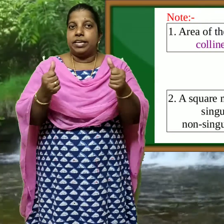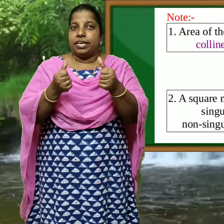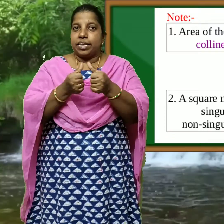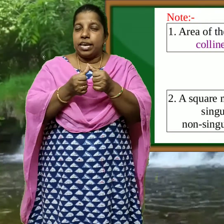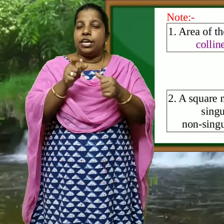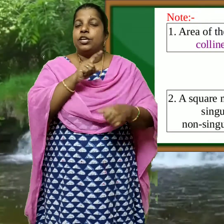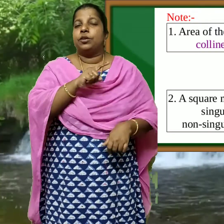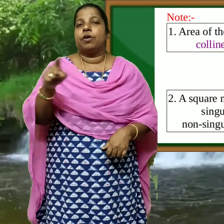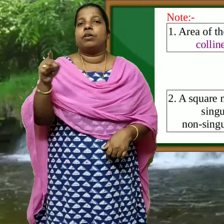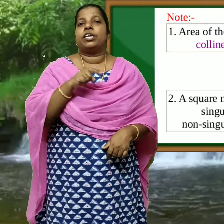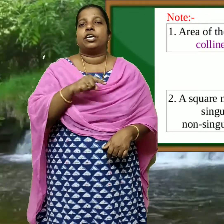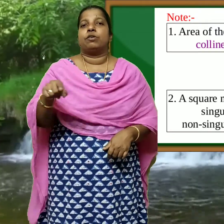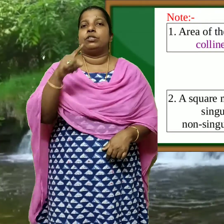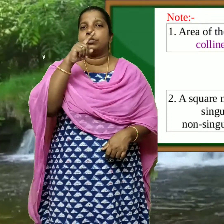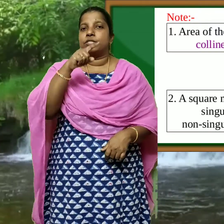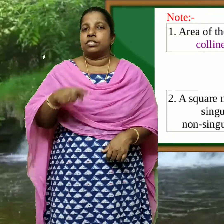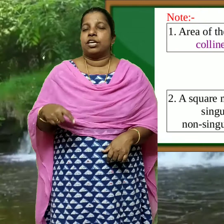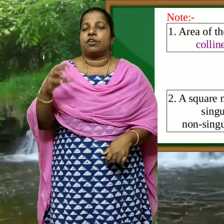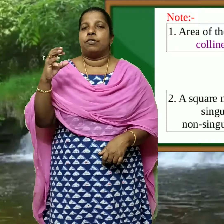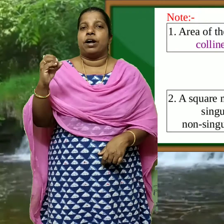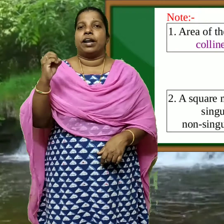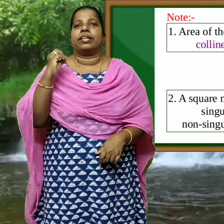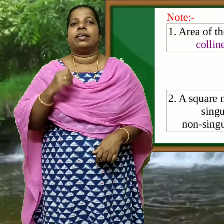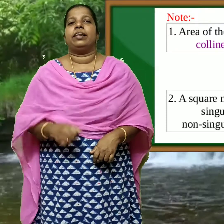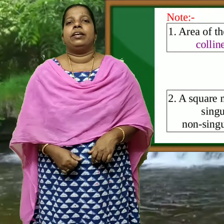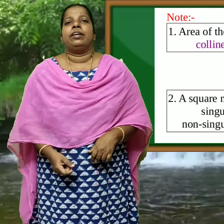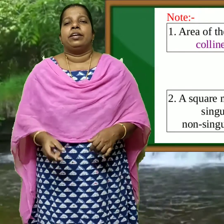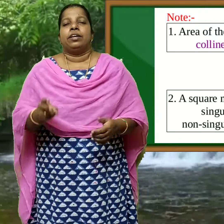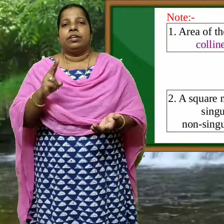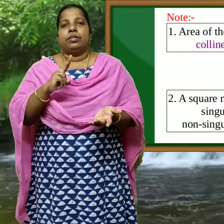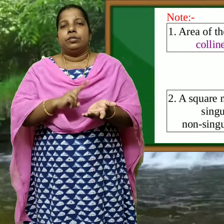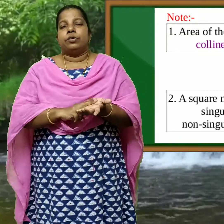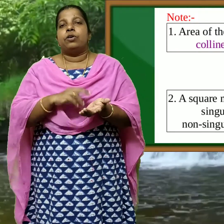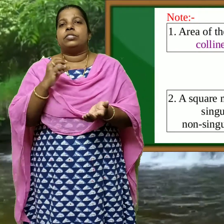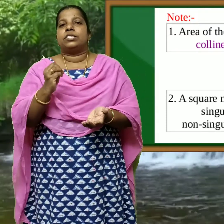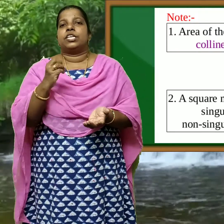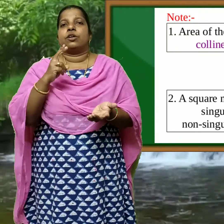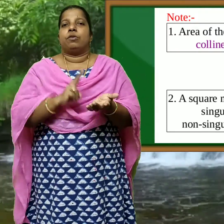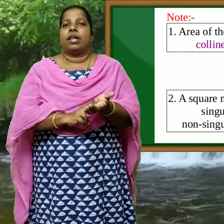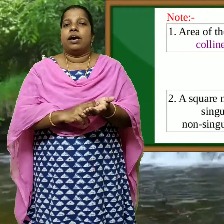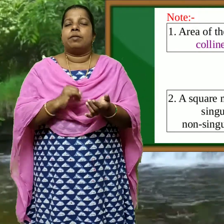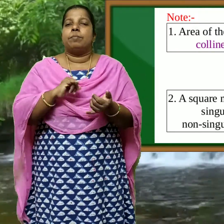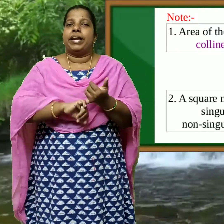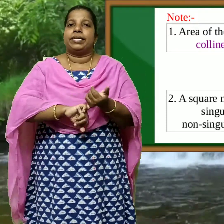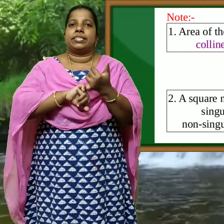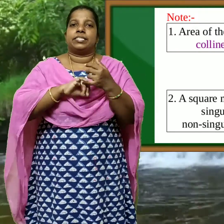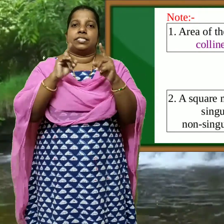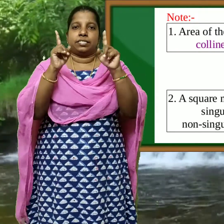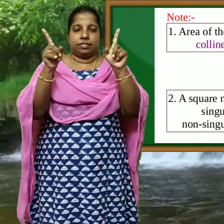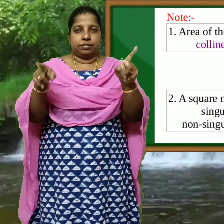ഡിറ്റർമിനൻറ്റ് എ നോട്ട് ഈക്വൽ ടു 0 ദാൻ നോൺ സിംഗുലാർ മെട്രിക്സ്.